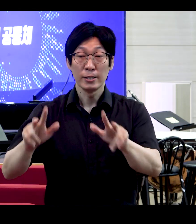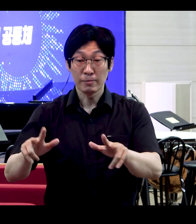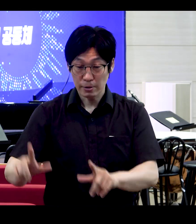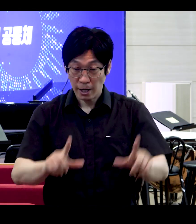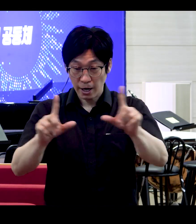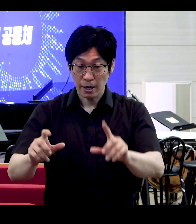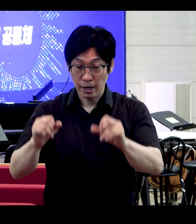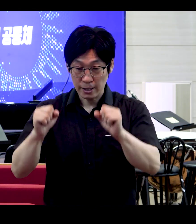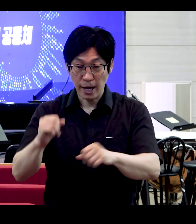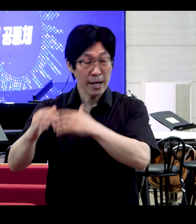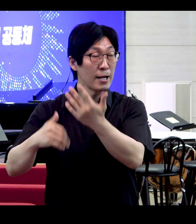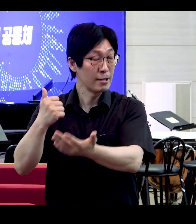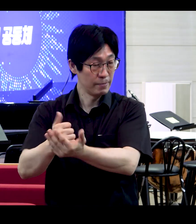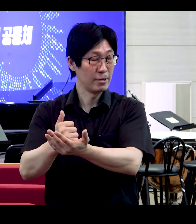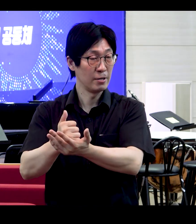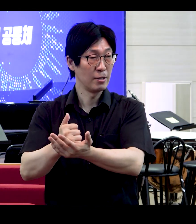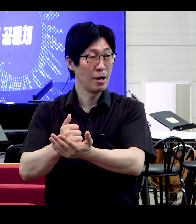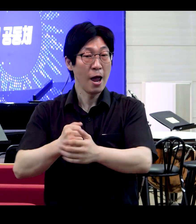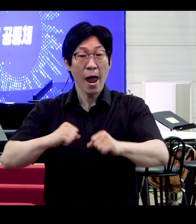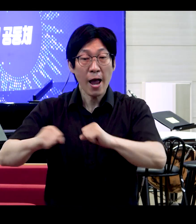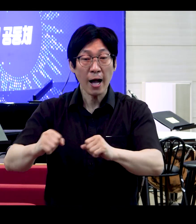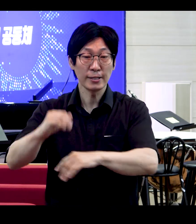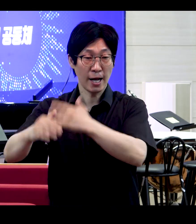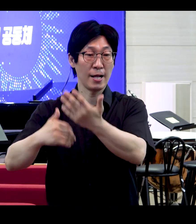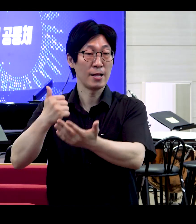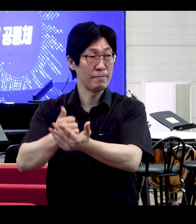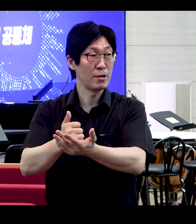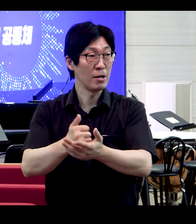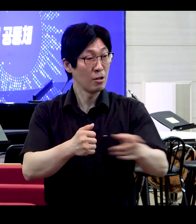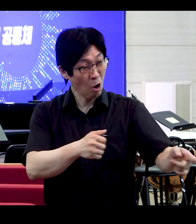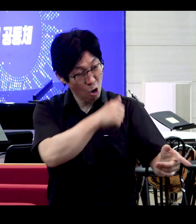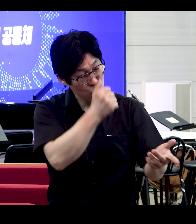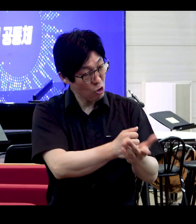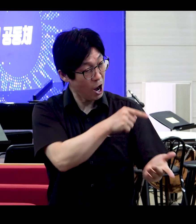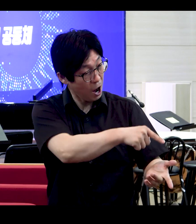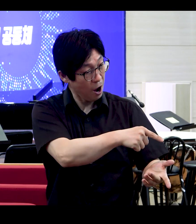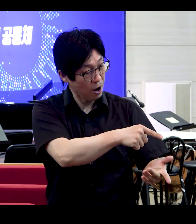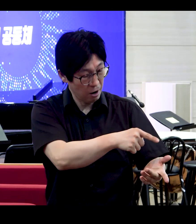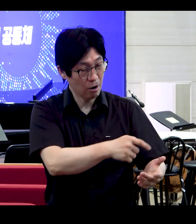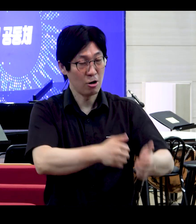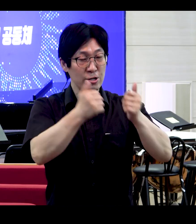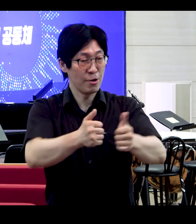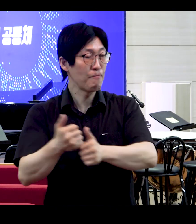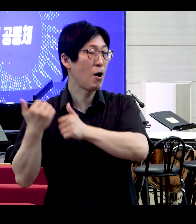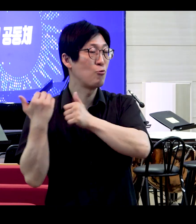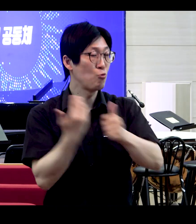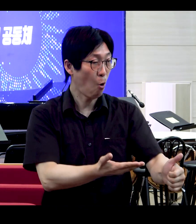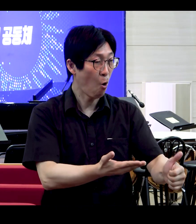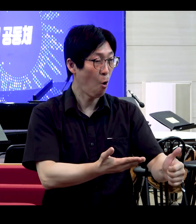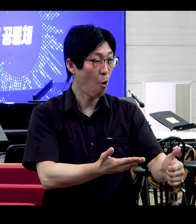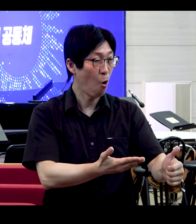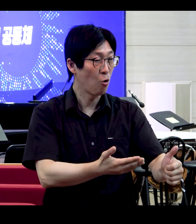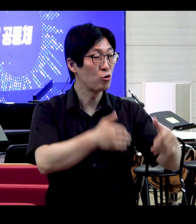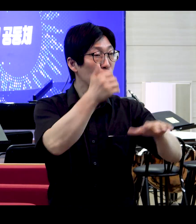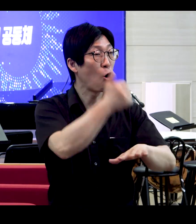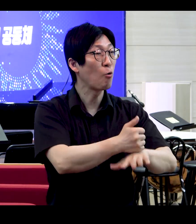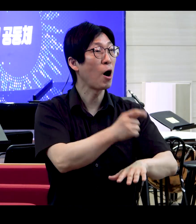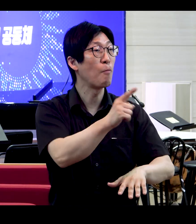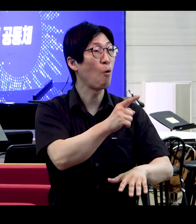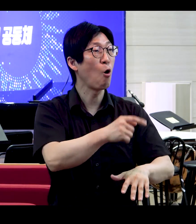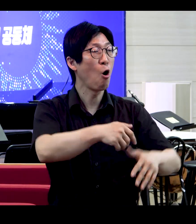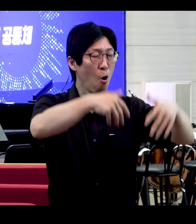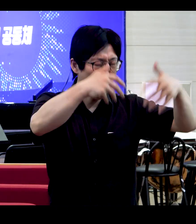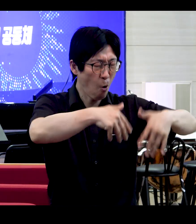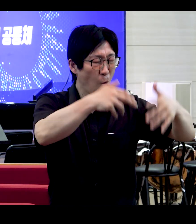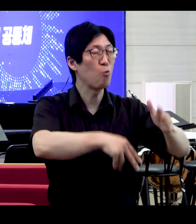하나님께서, 역사하신 하나님께서 정말 이 죄악을 심판하기 위해서 행하신 그런 역사였다. 이것이 바로 홍수라는